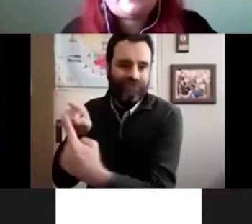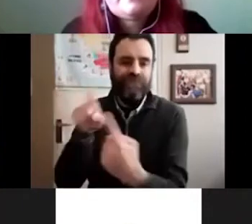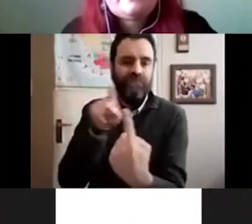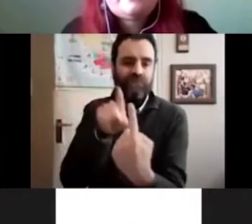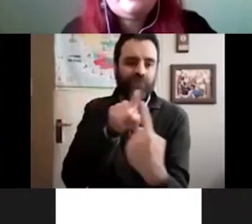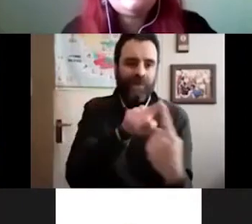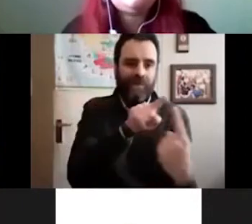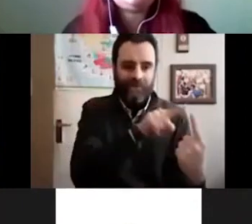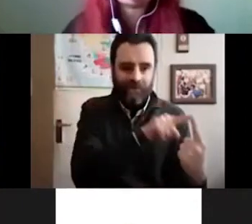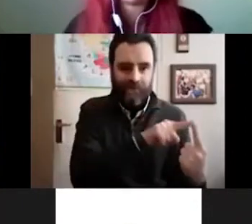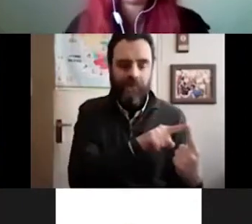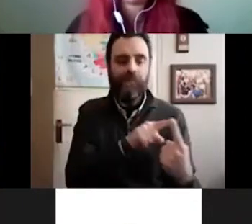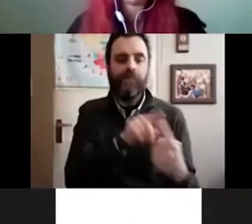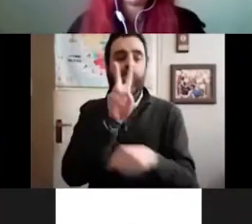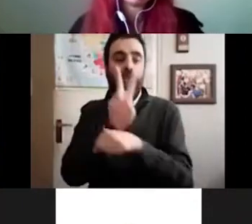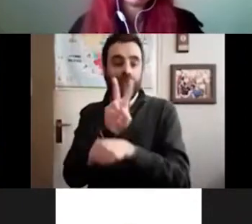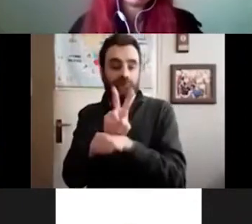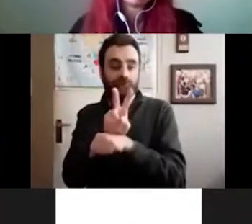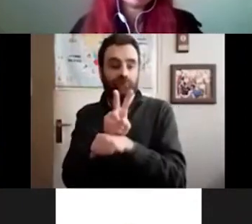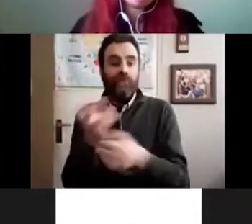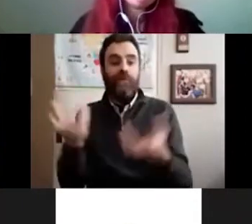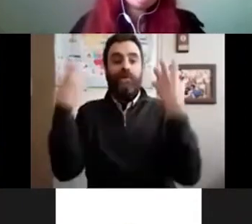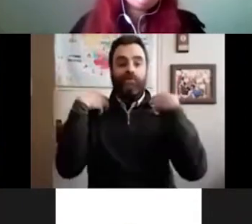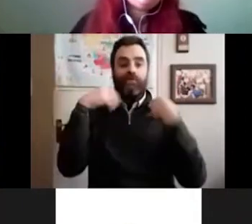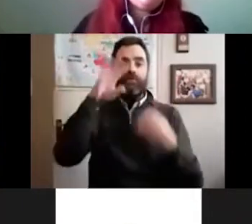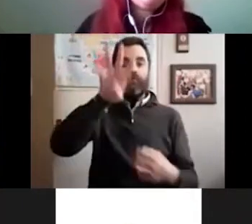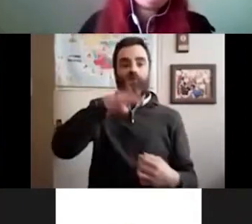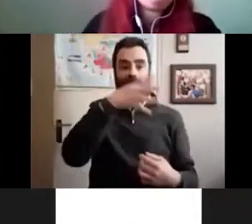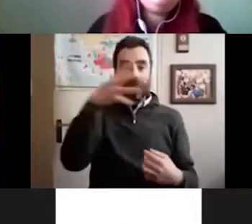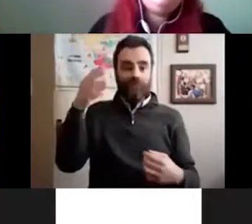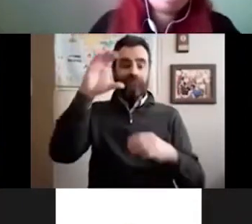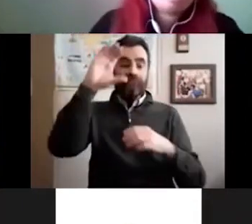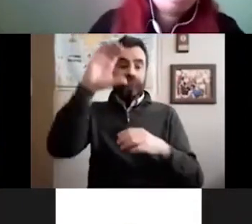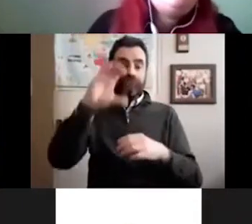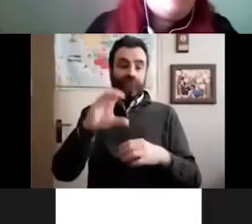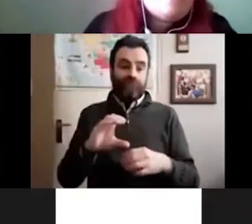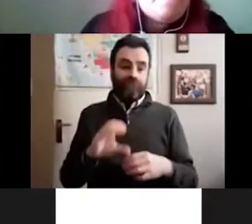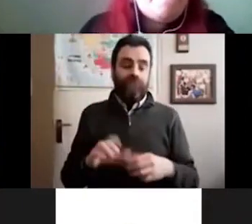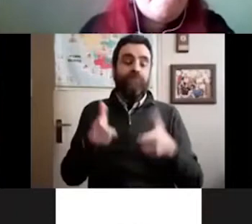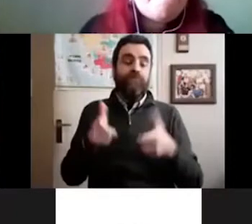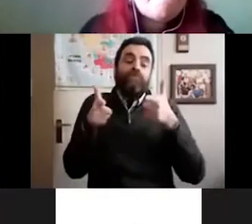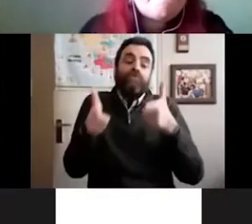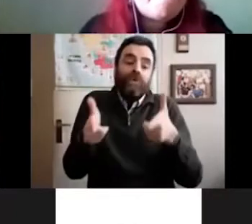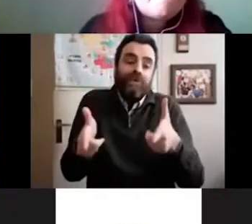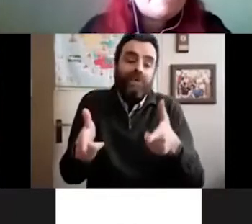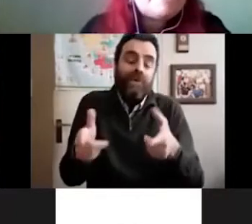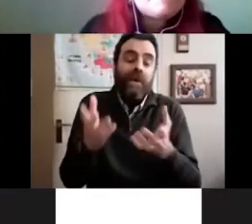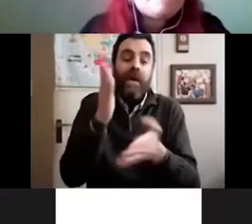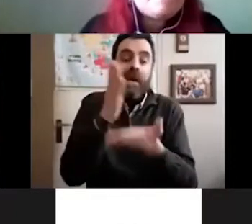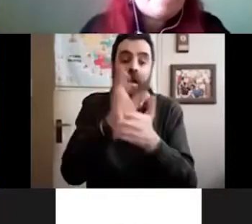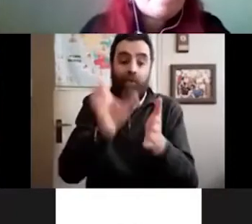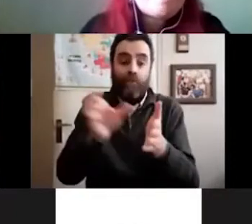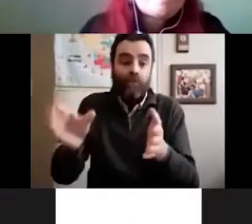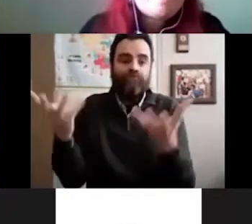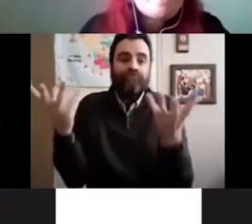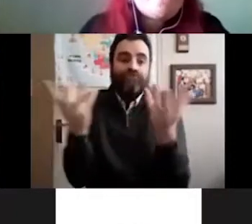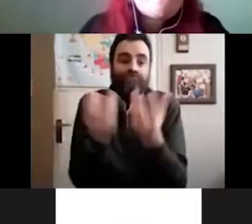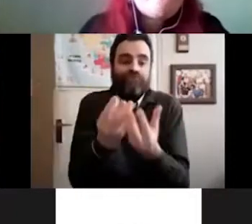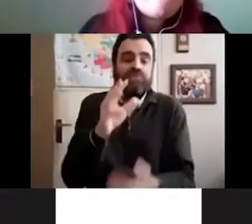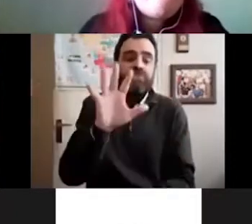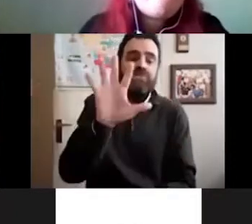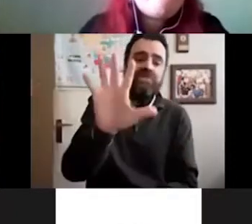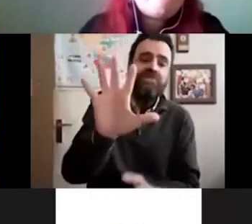Entonces mejor de manera personal se fue enfocando el trabajo. Los profesores que hacían, los profesores a cargo tenían un horario para las